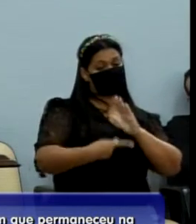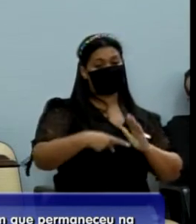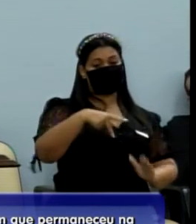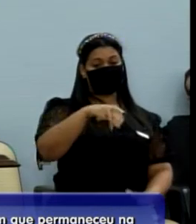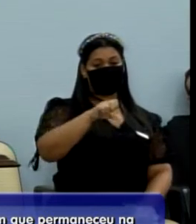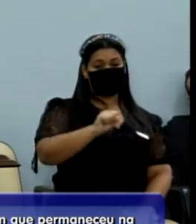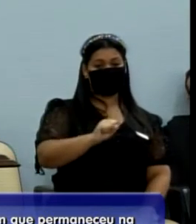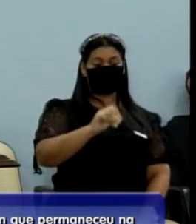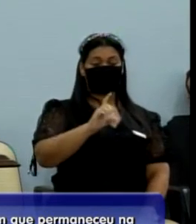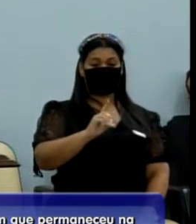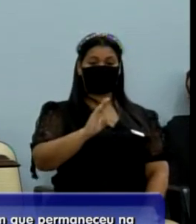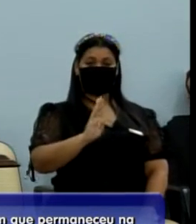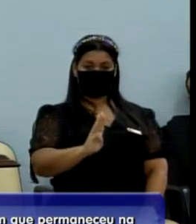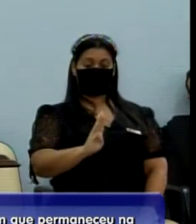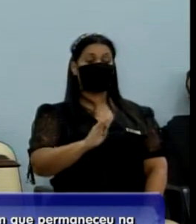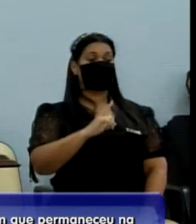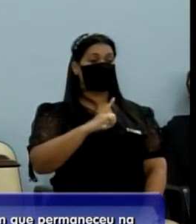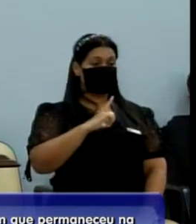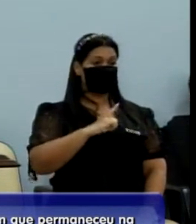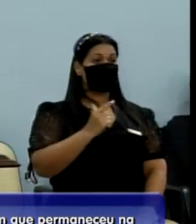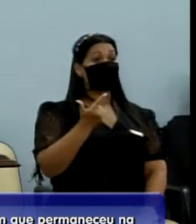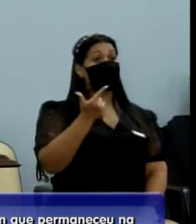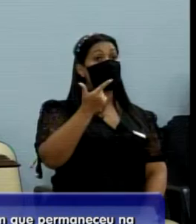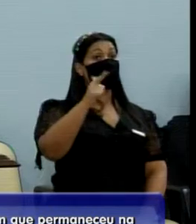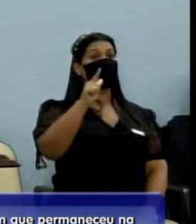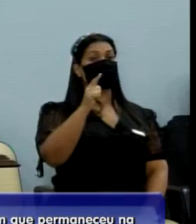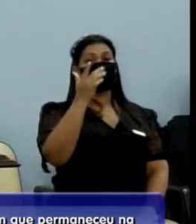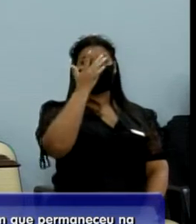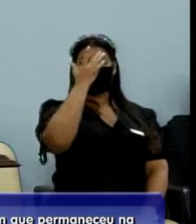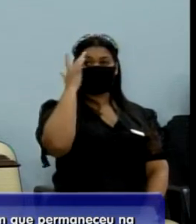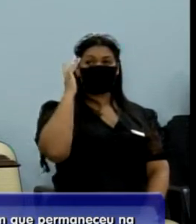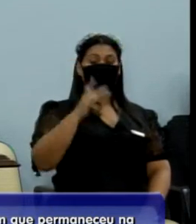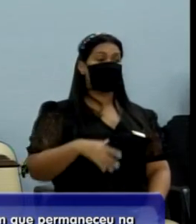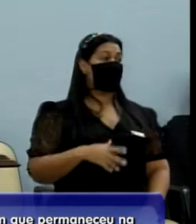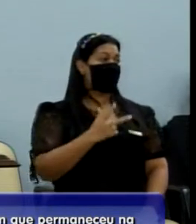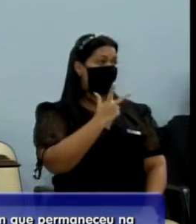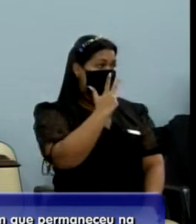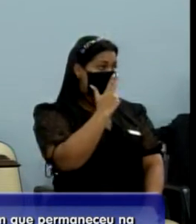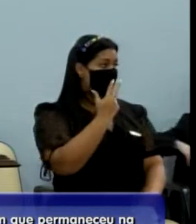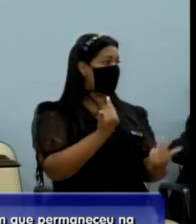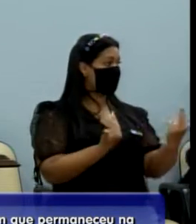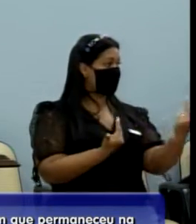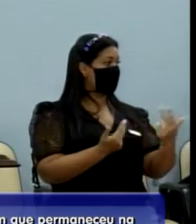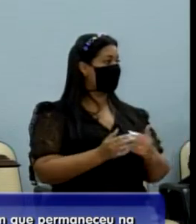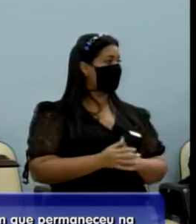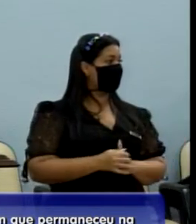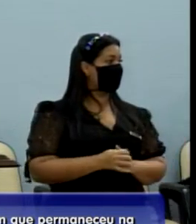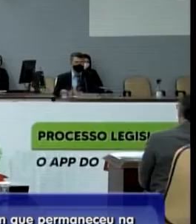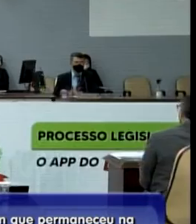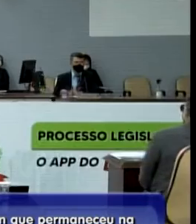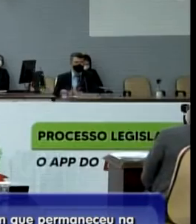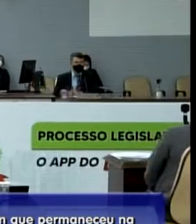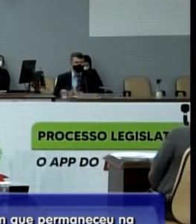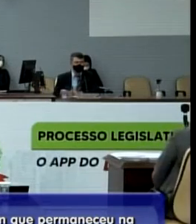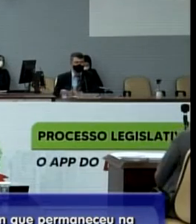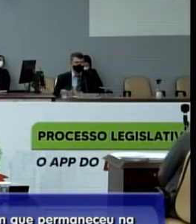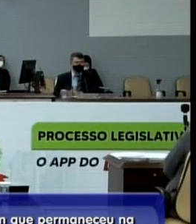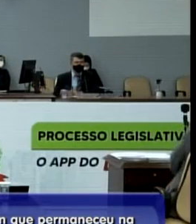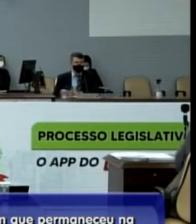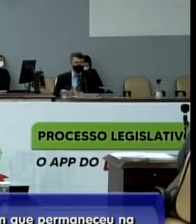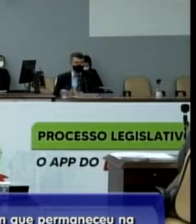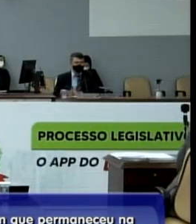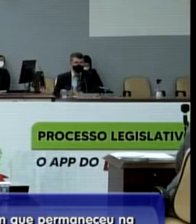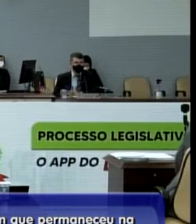Rio Preto tinha dono eu só espero que não caia na mão de outro dono que parece já chegando aí eu agradeço só para lembrar o senhor